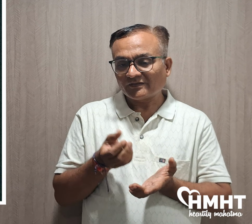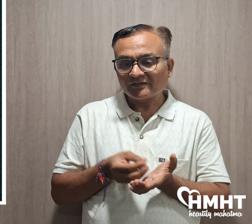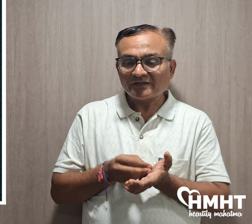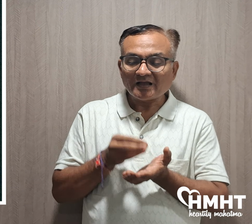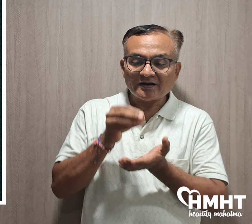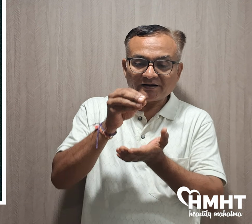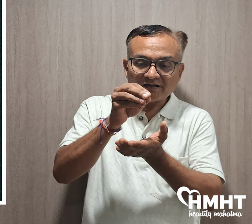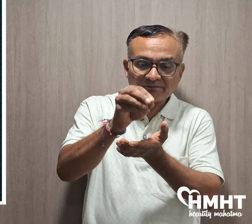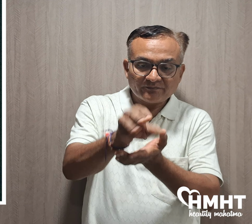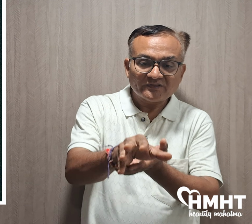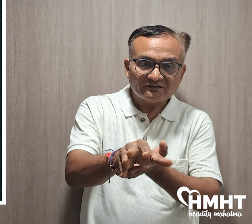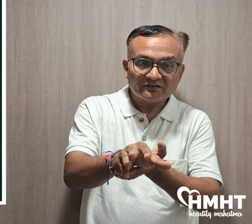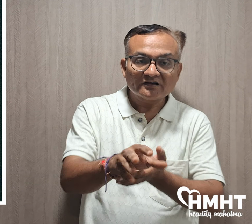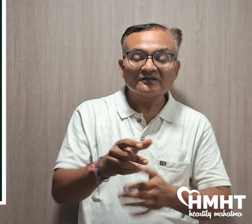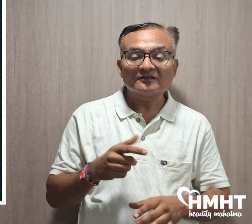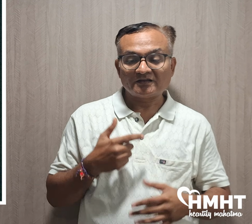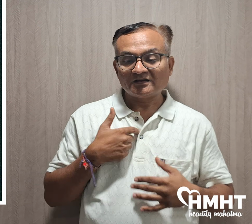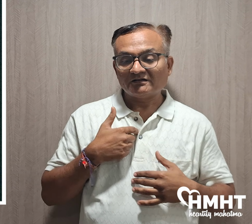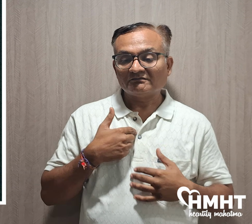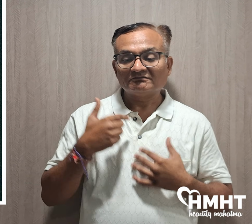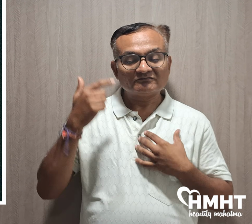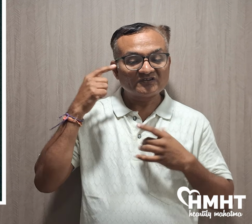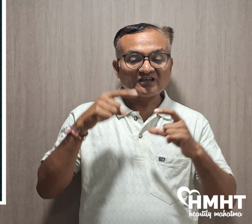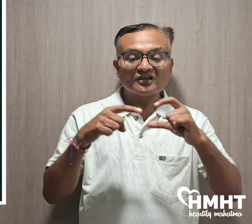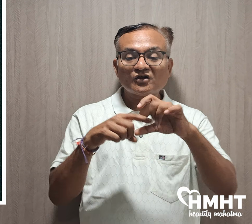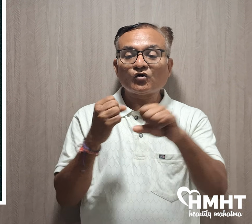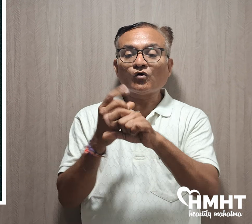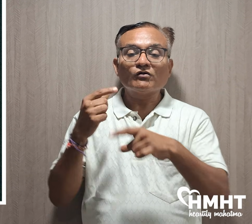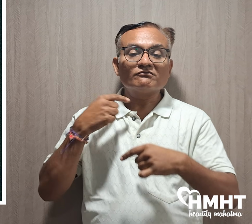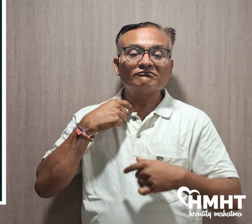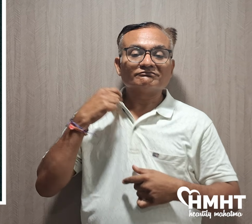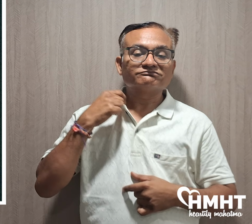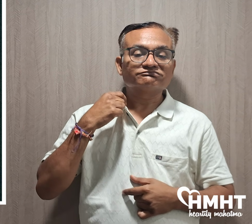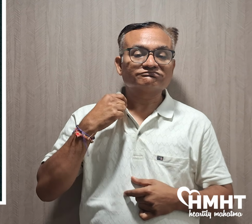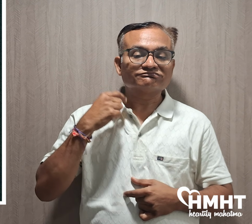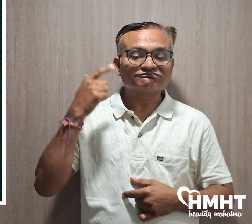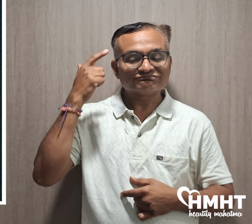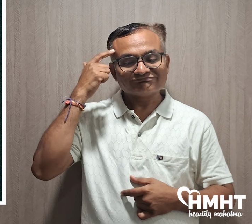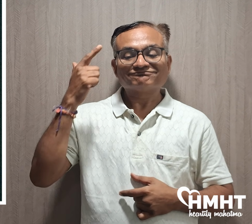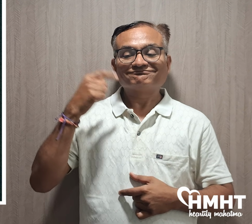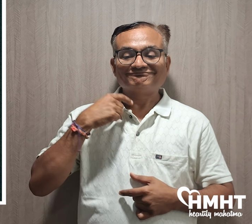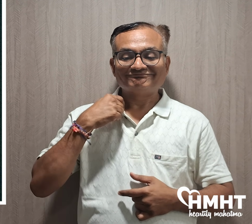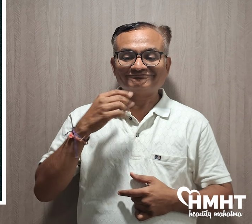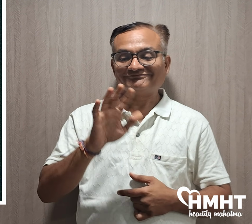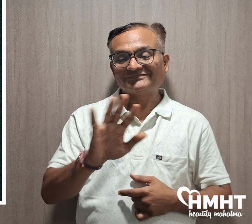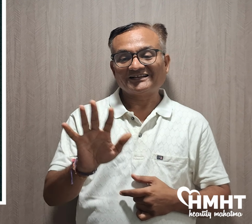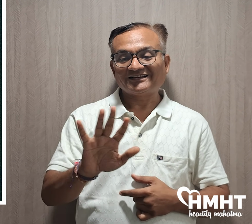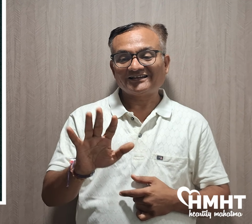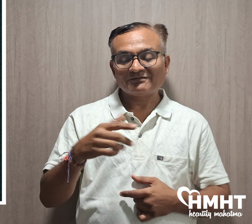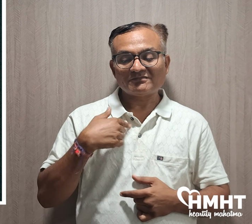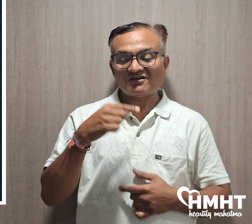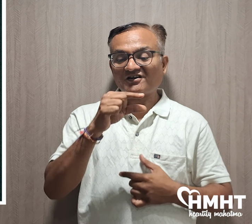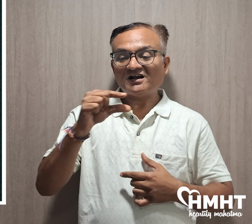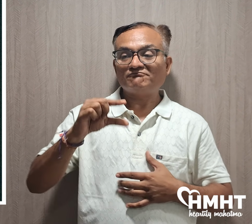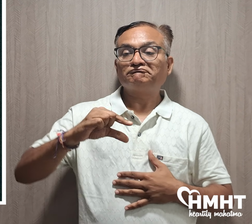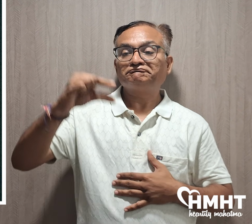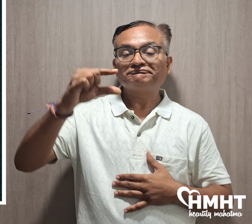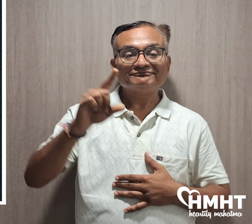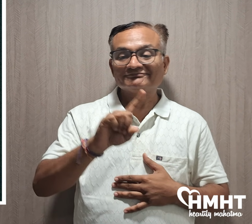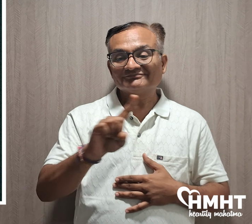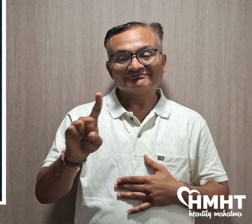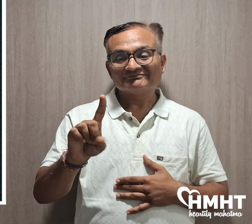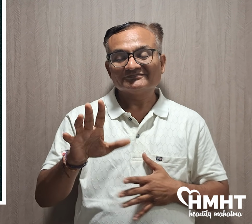દાન આપતી વખતે એને અહંકાર ના આવે, છકી ના જાય, નામ કીર્તિ એના માટે ના આપે,